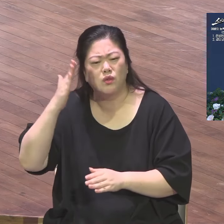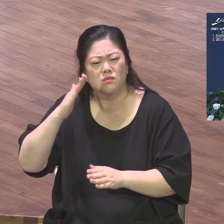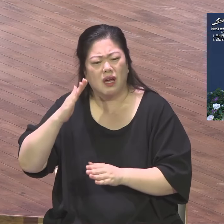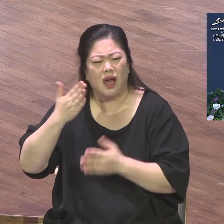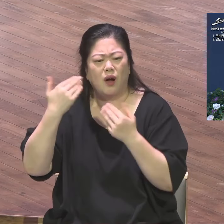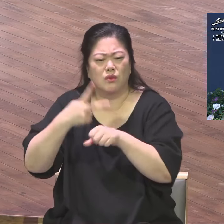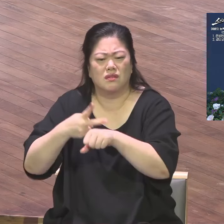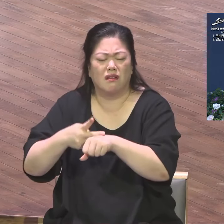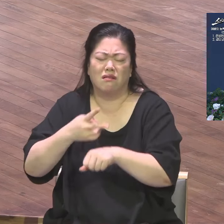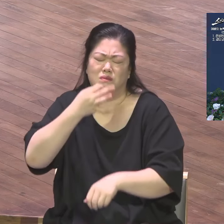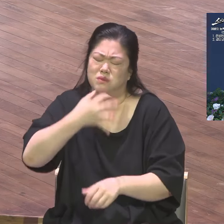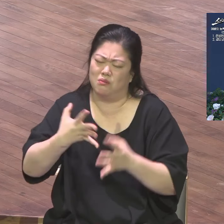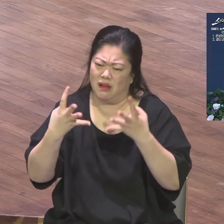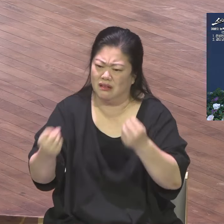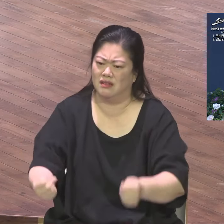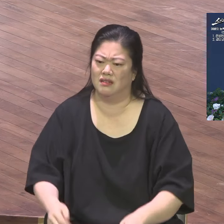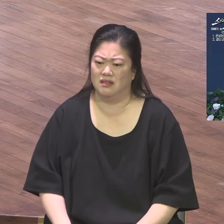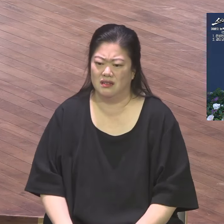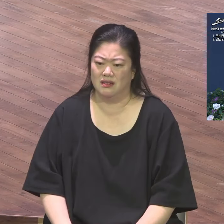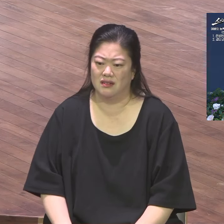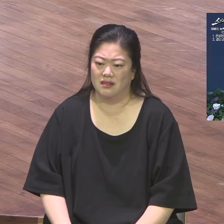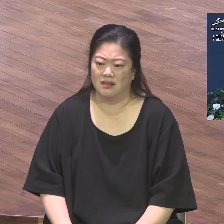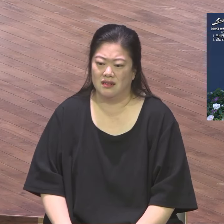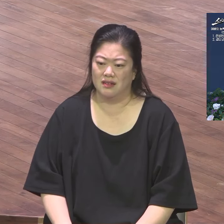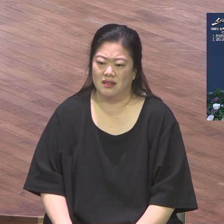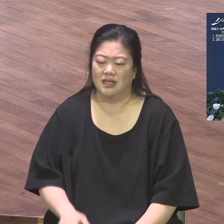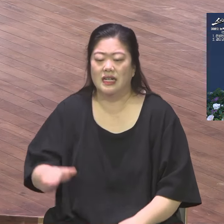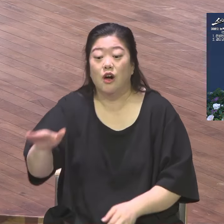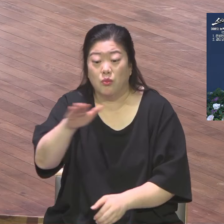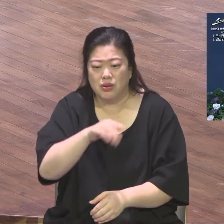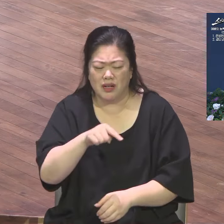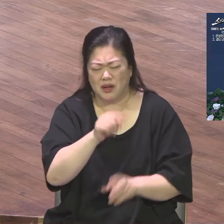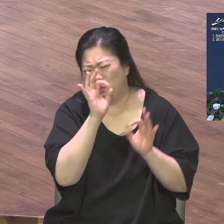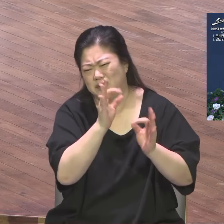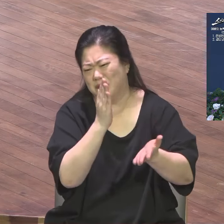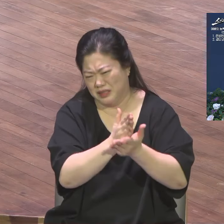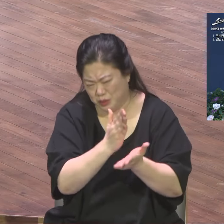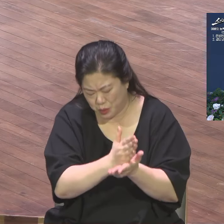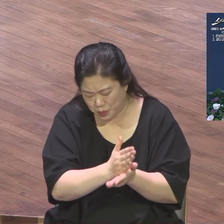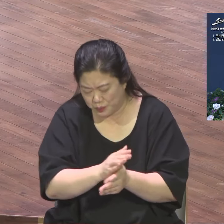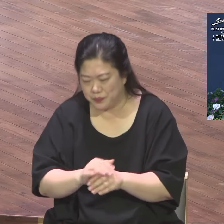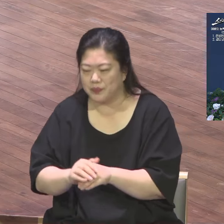같은 시련인데 시련 통해서 하나님이 합력하셔서 축복을 바꿔주실 것입니다.